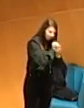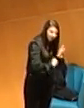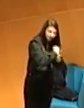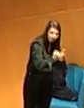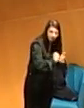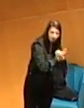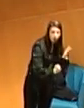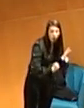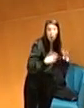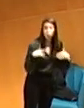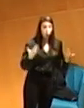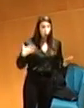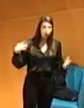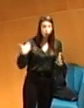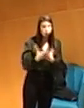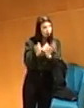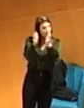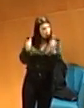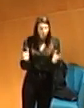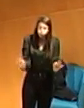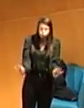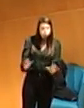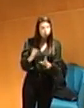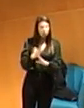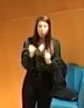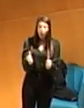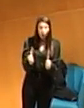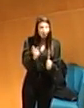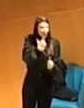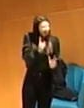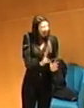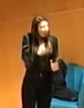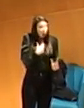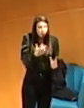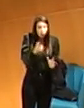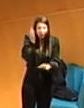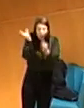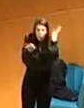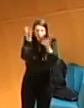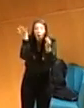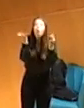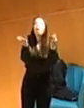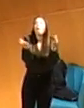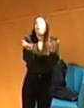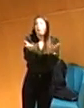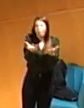un établissement où ça se passe bien. Et je découvre effectivement la complémentarité